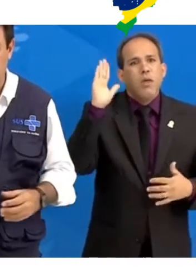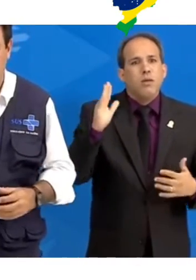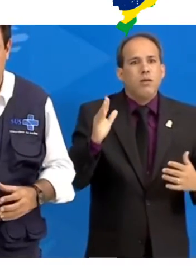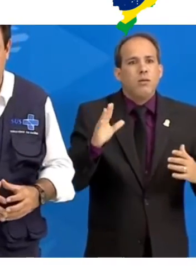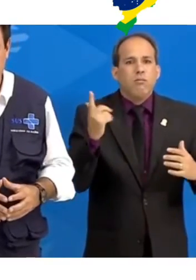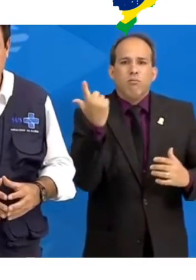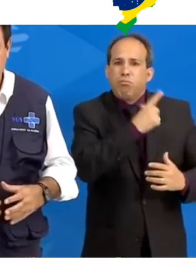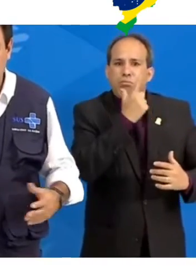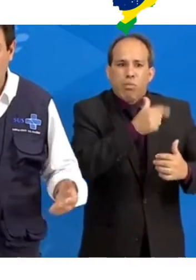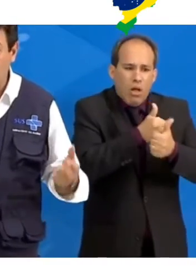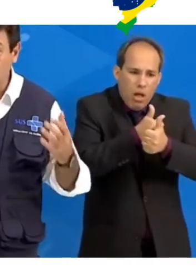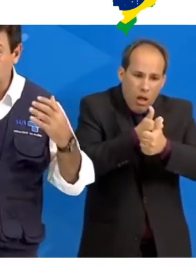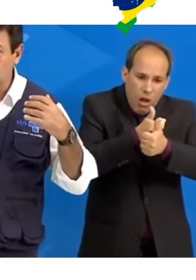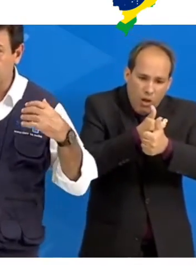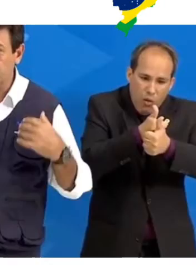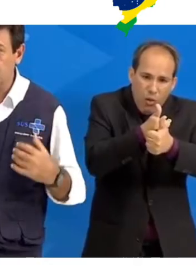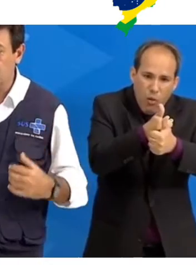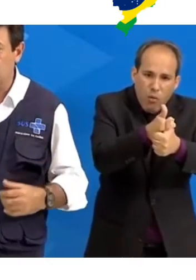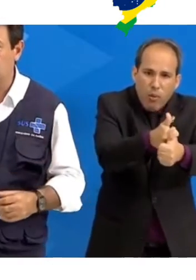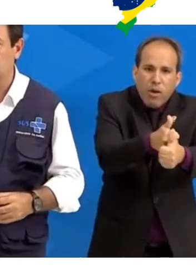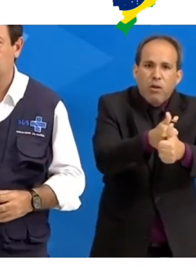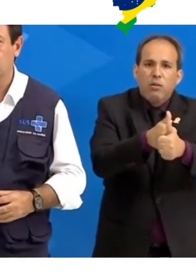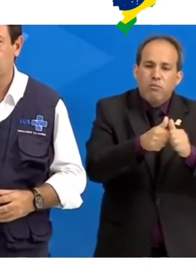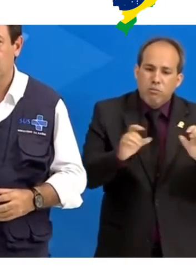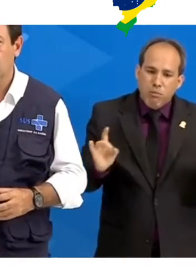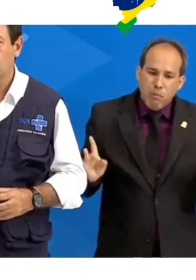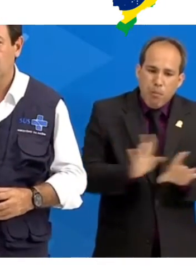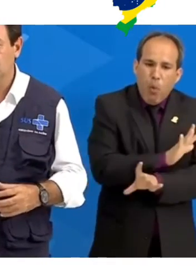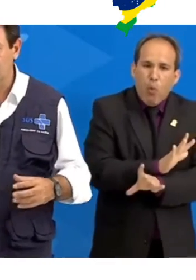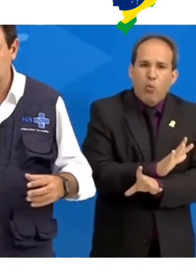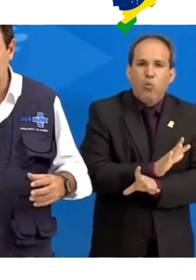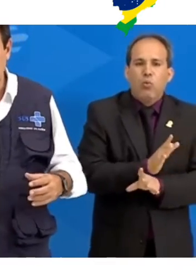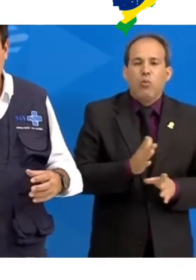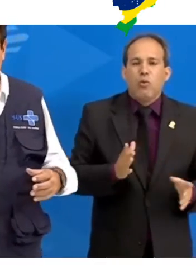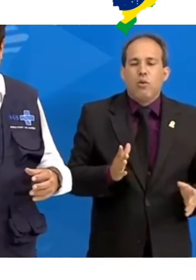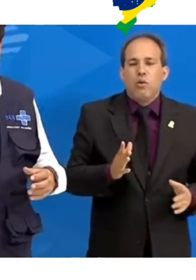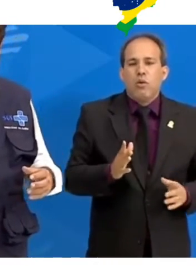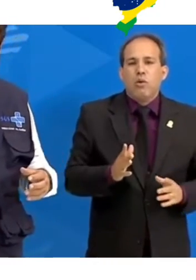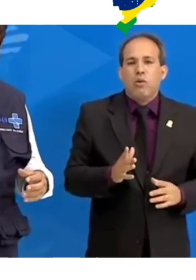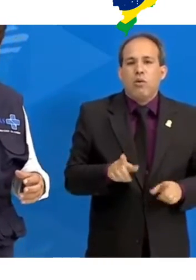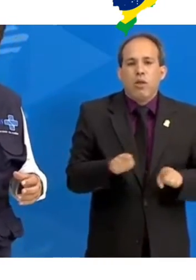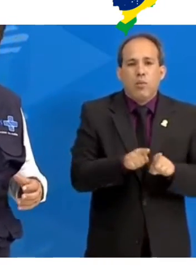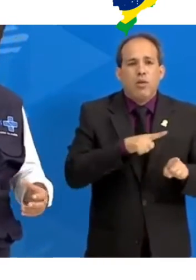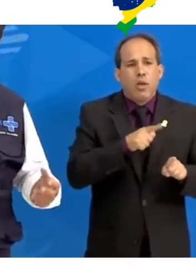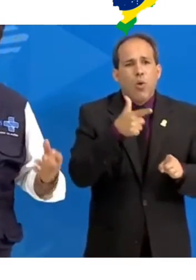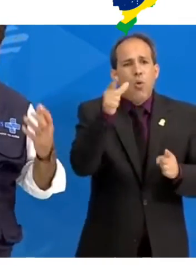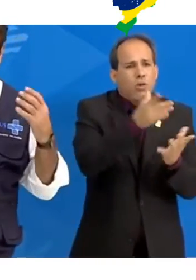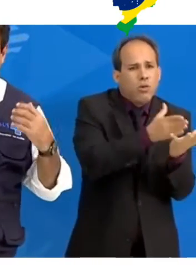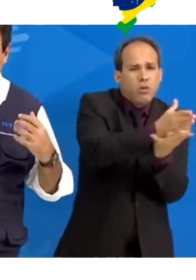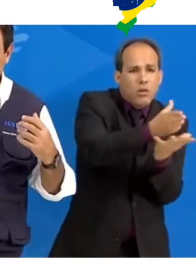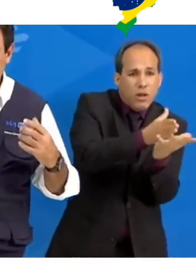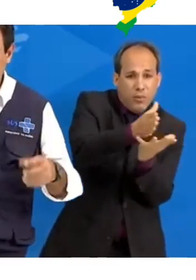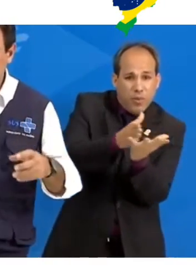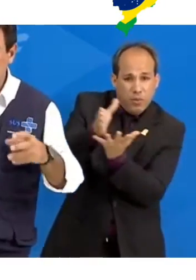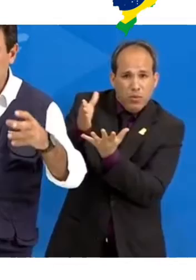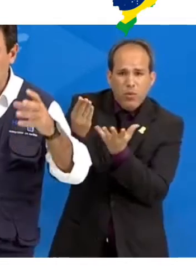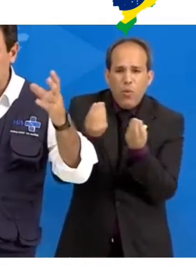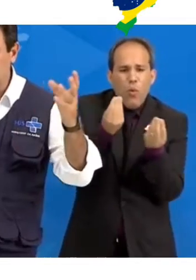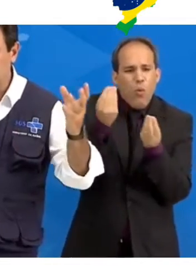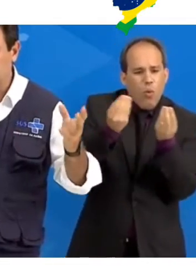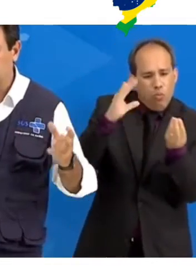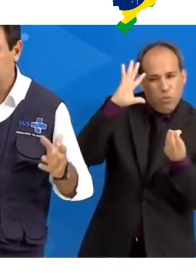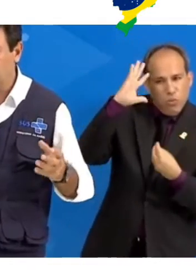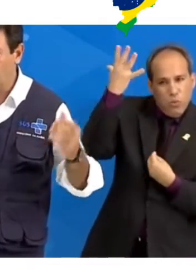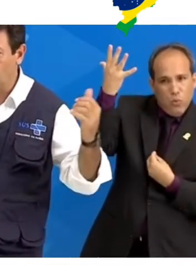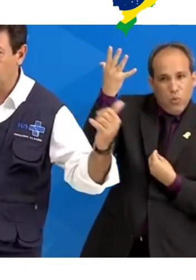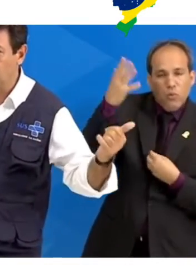gente acompanhar com autossuficiência. Já surgem outras alternativas de